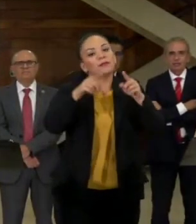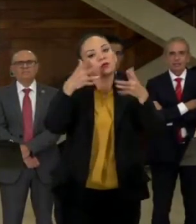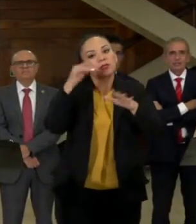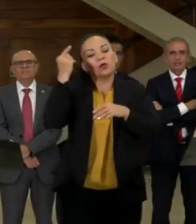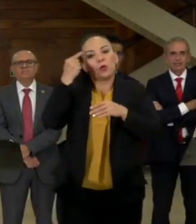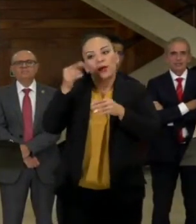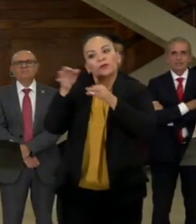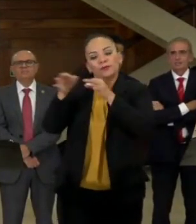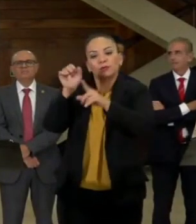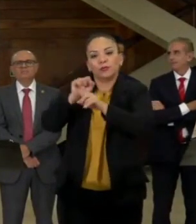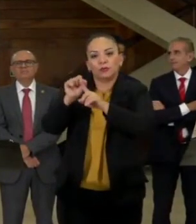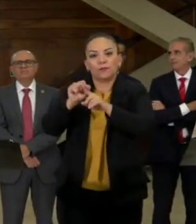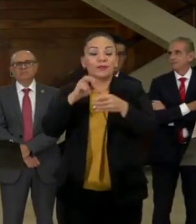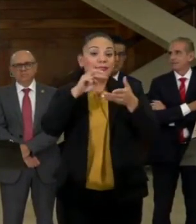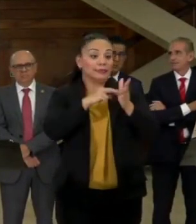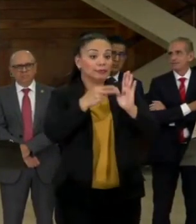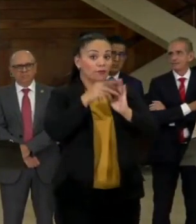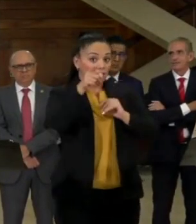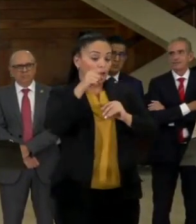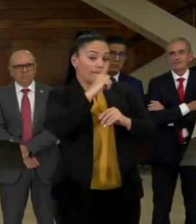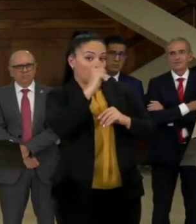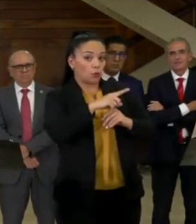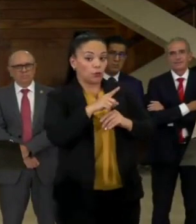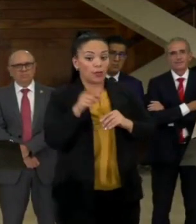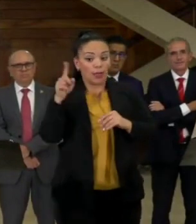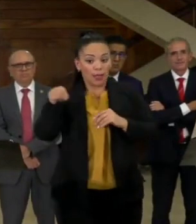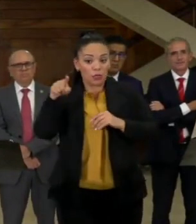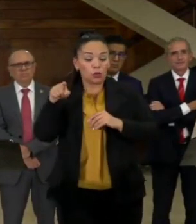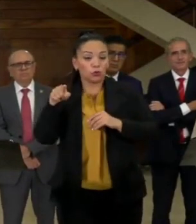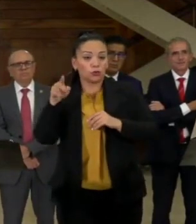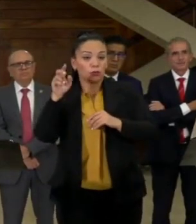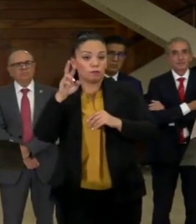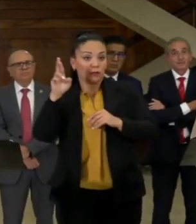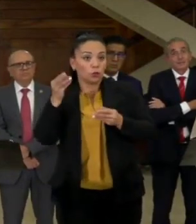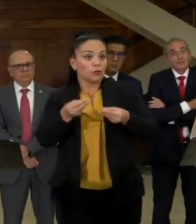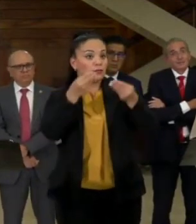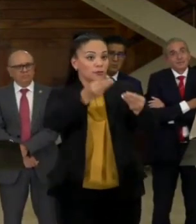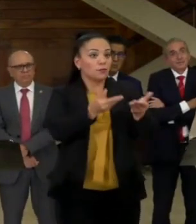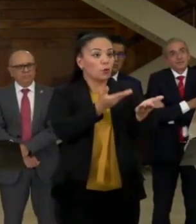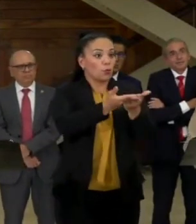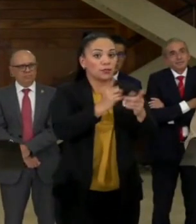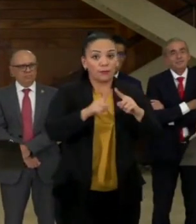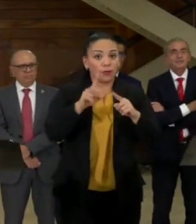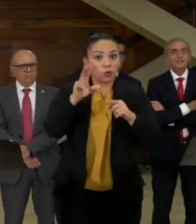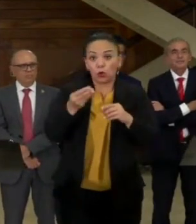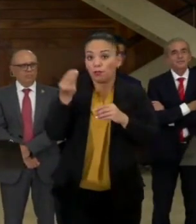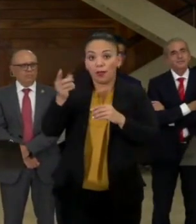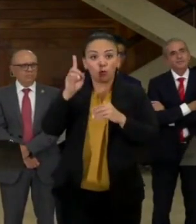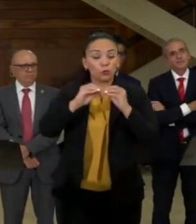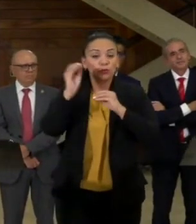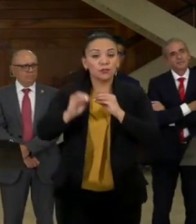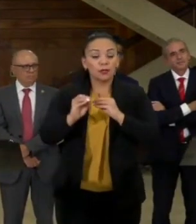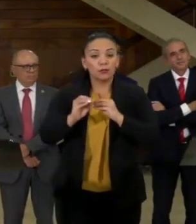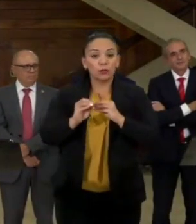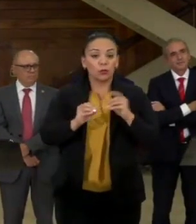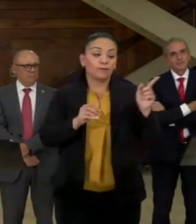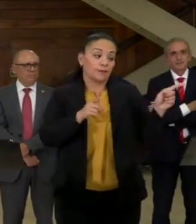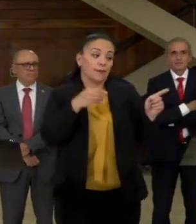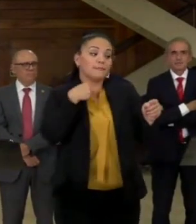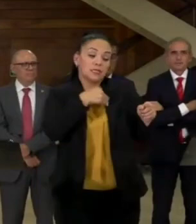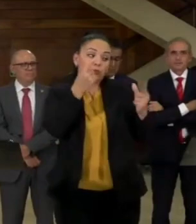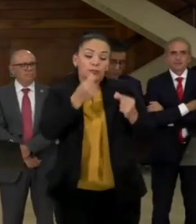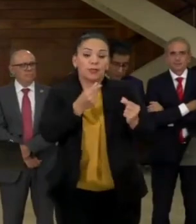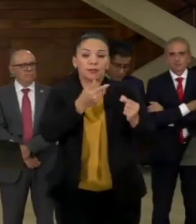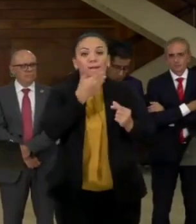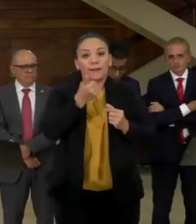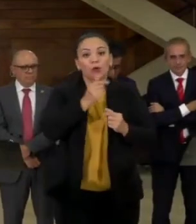sea, aunque presenten una propuesta a ellos, no va a haber ese 1%, no se va a dar. Bueno, yo le pediría tal vez al ministro de Hacienda si